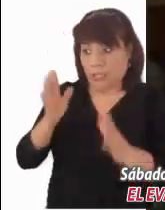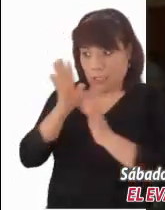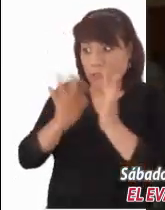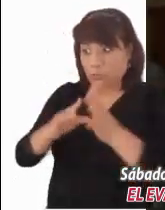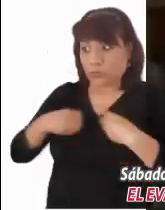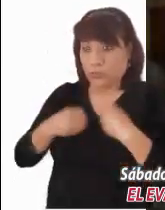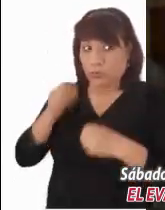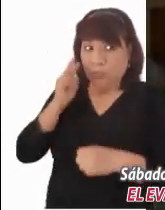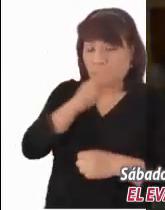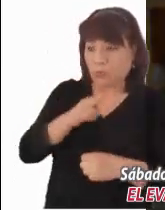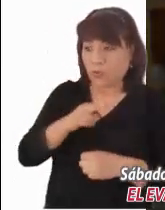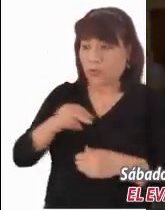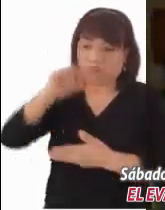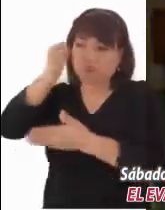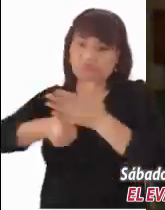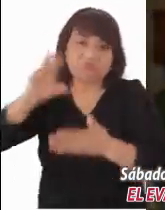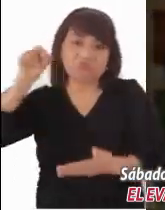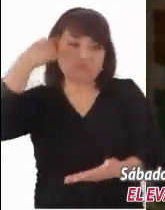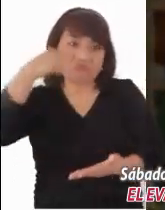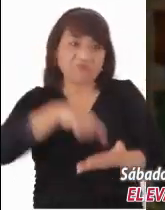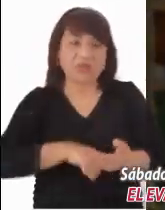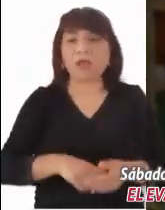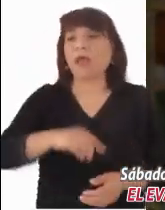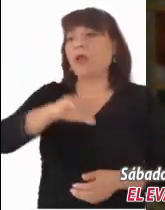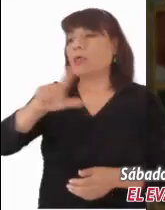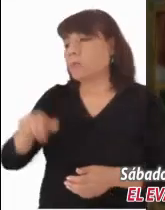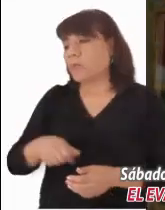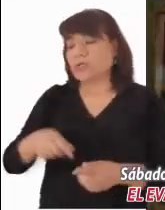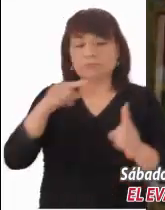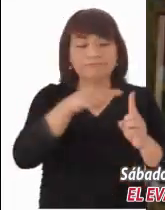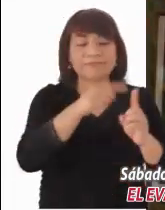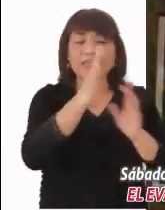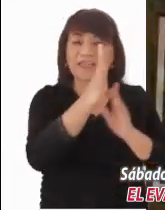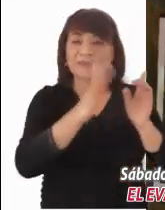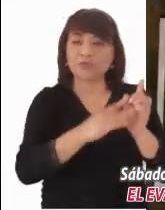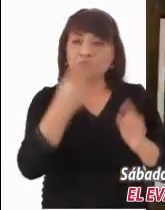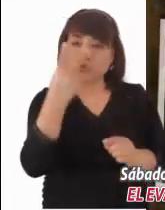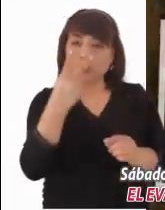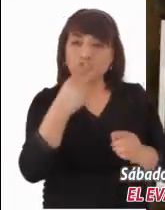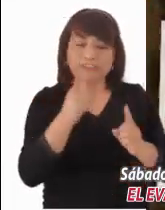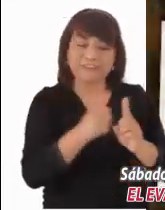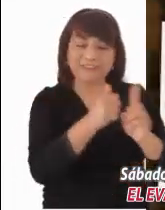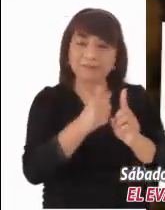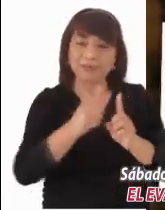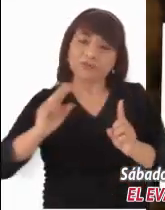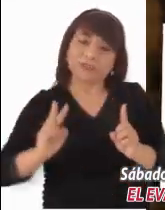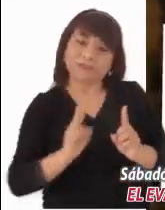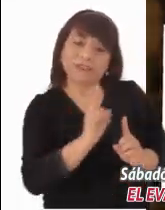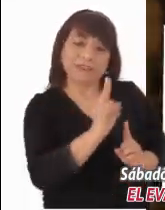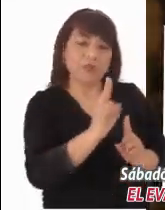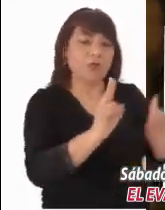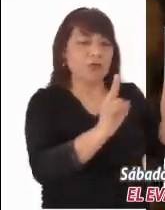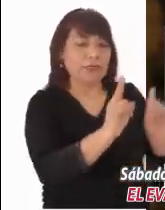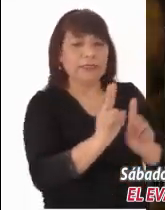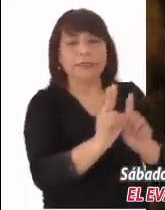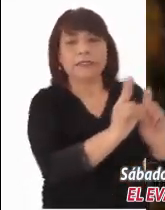había visto, no le creyeron. Después de esto, se apareció en otra forma a 2 discípulos que iban de